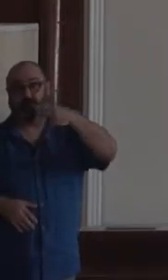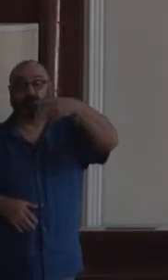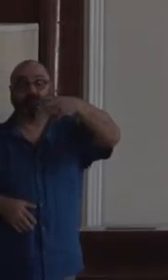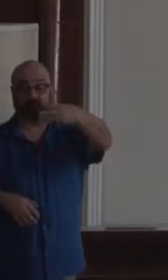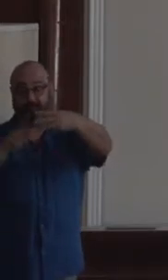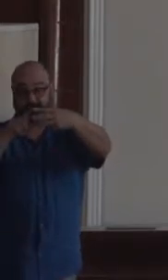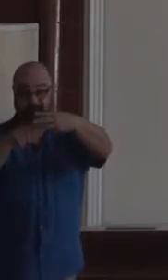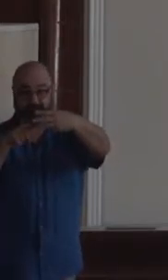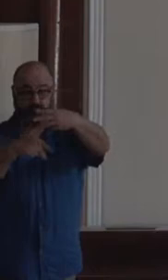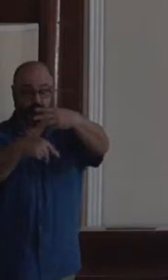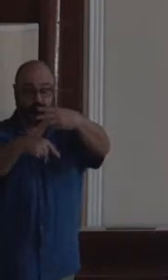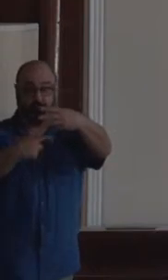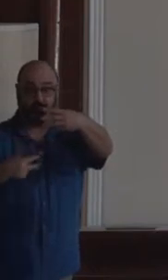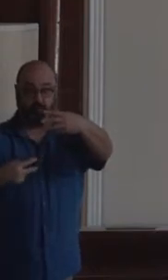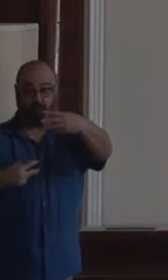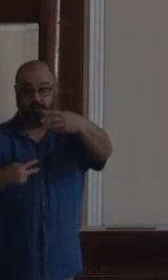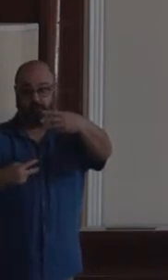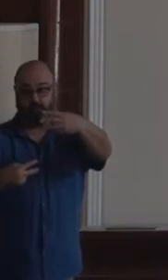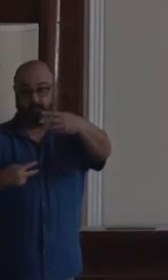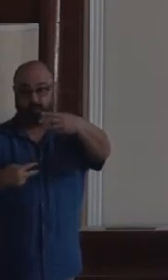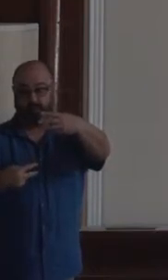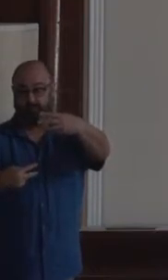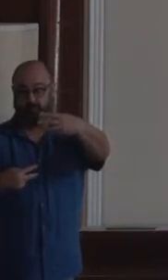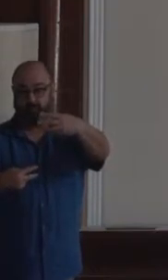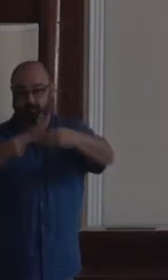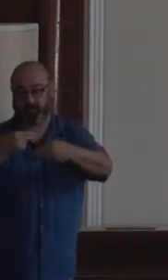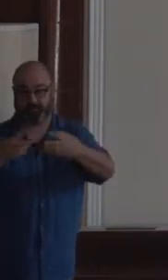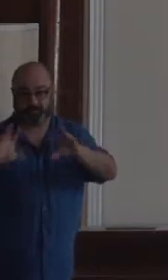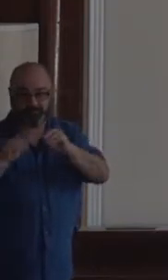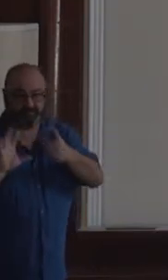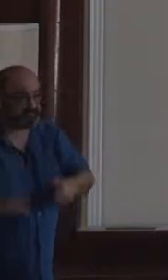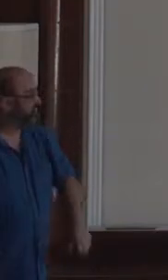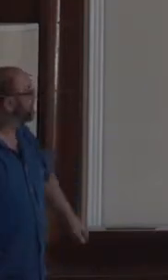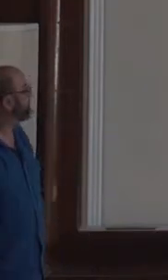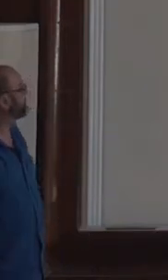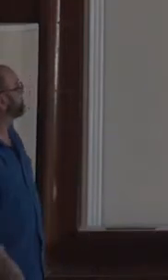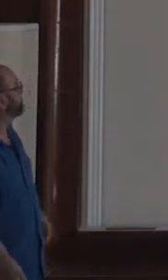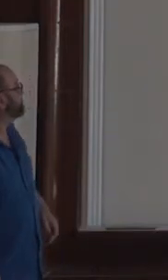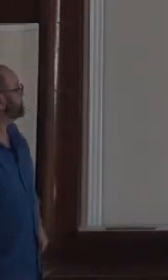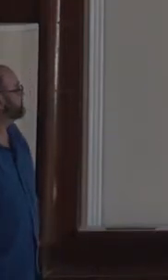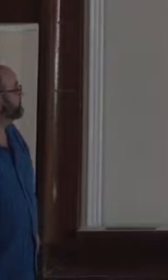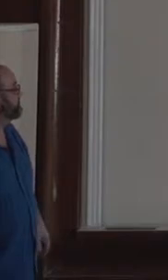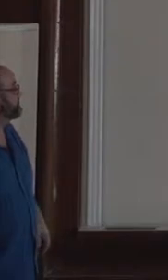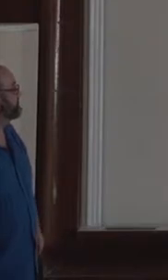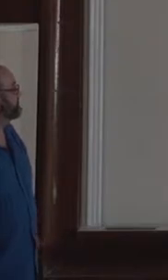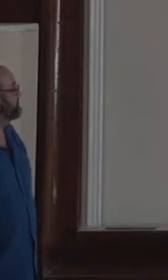Les deux possibilités, fois les trois possibilités, il fait la combo et il les génère.